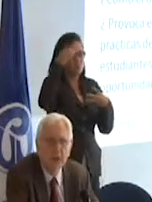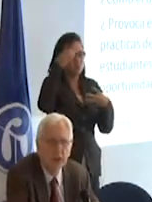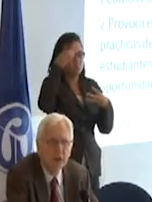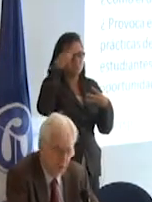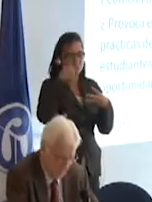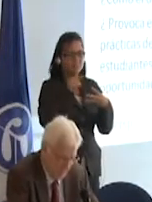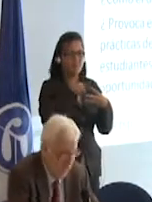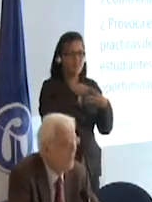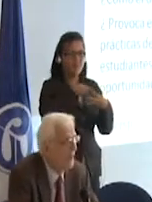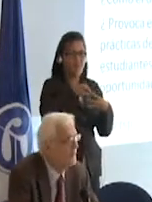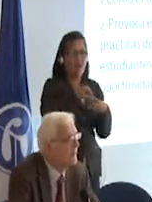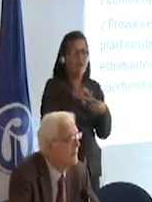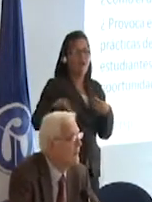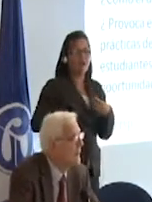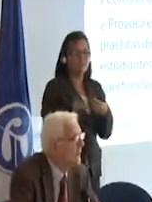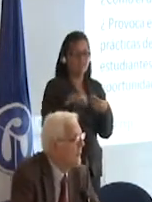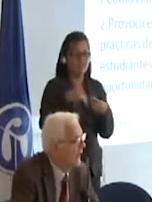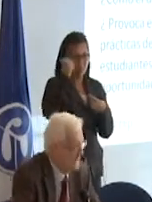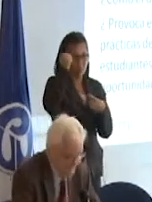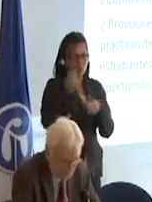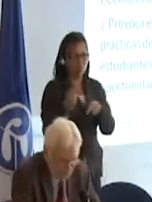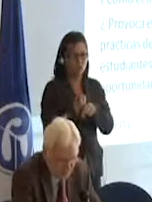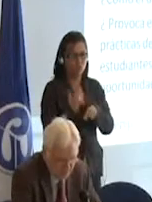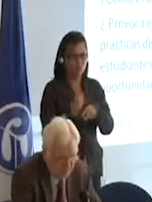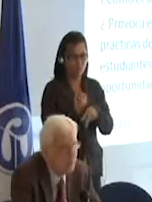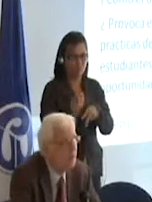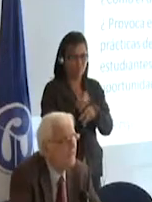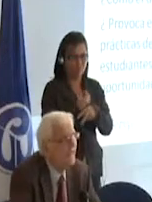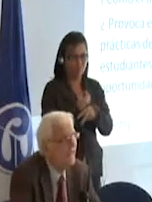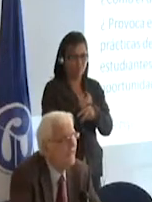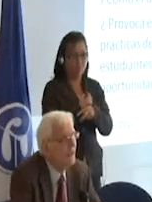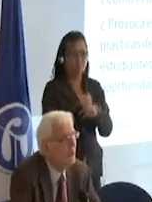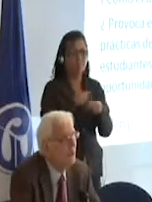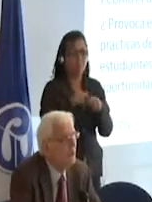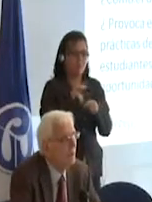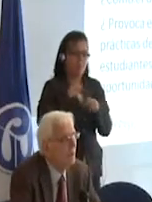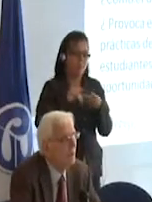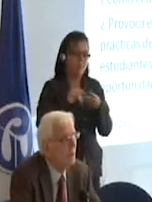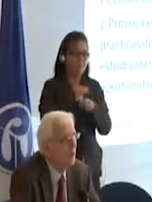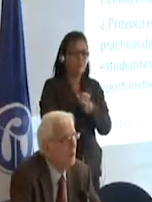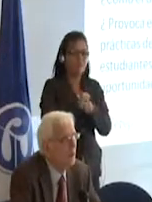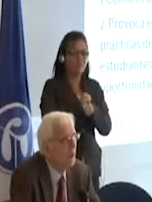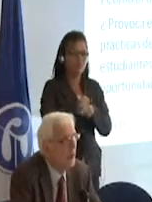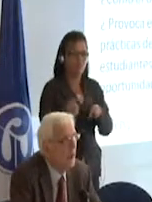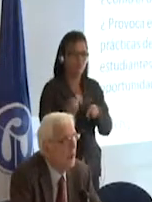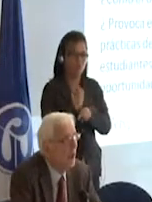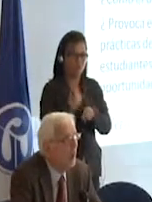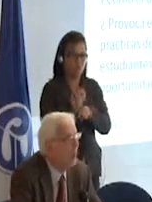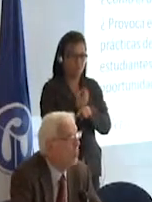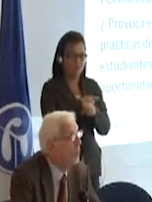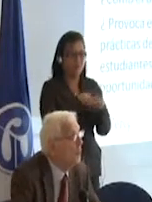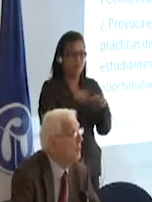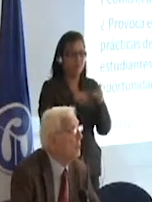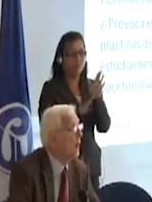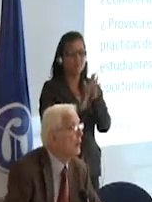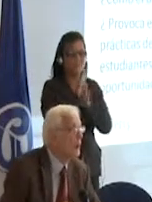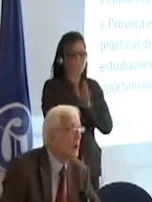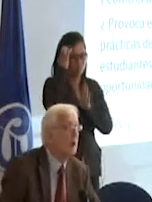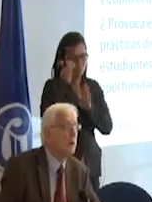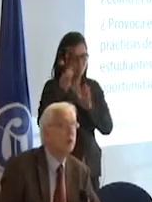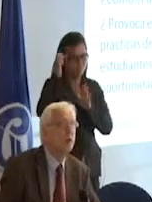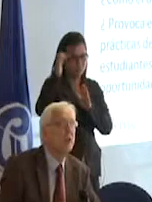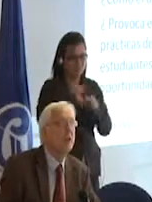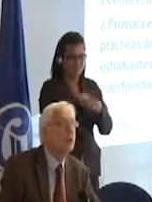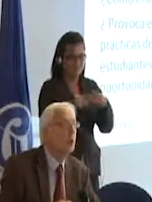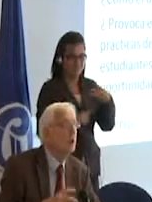activité enseignante, de pratique, pratique enseignante et de développement professionnel. Alors mon but, ce n'est pas de